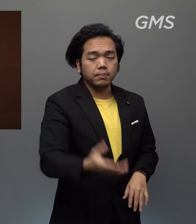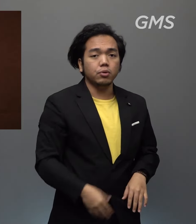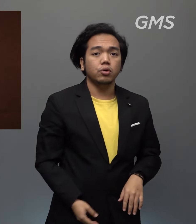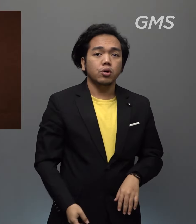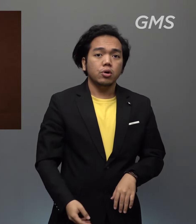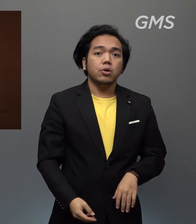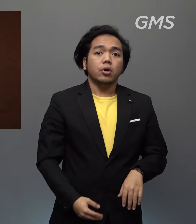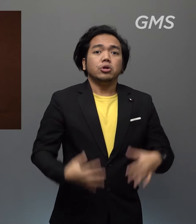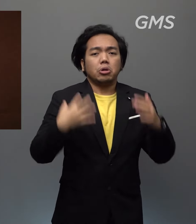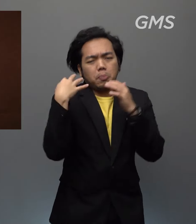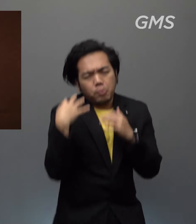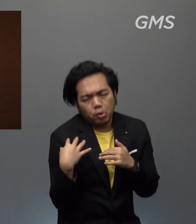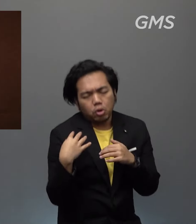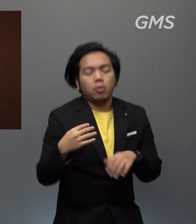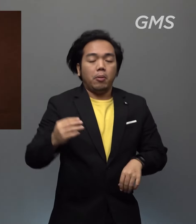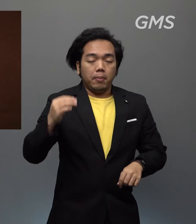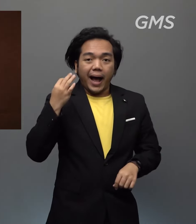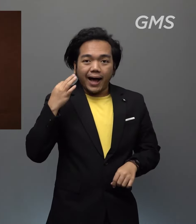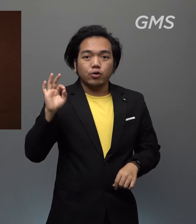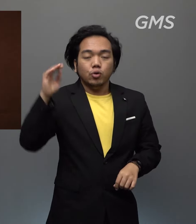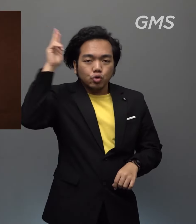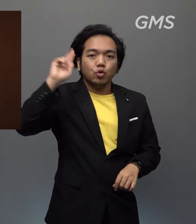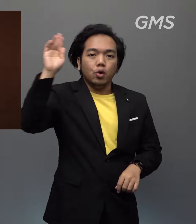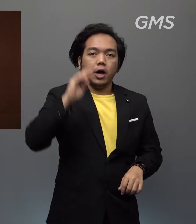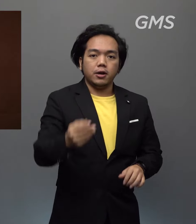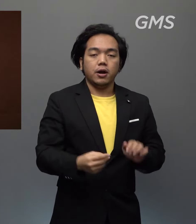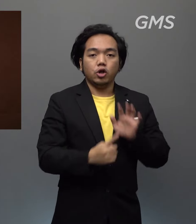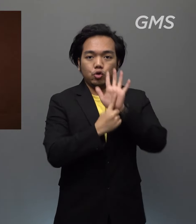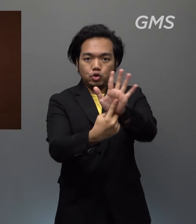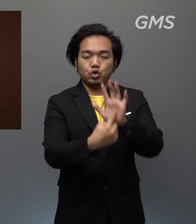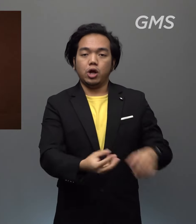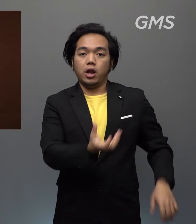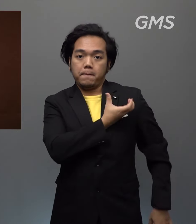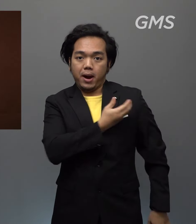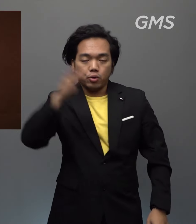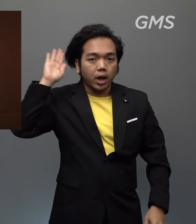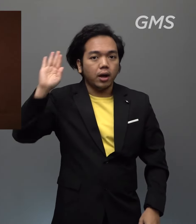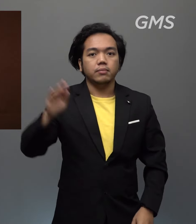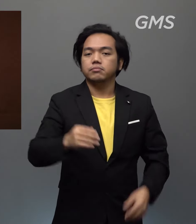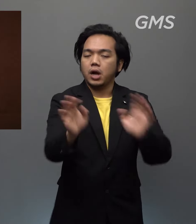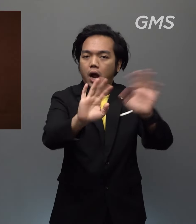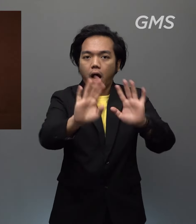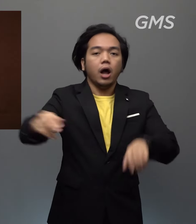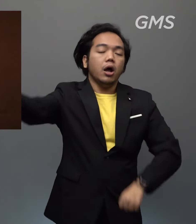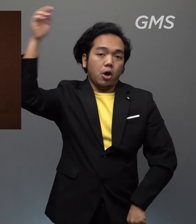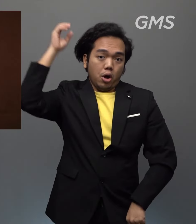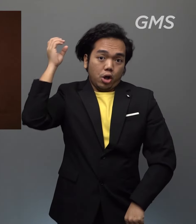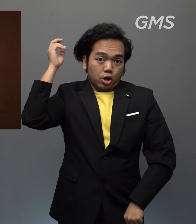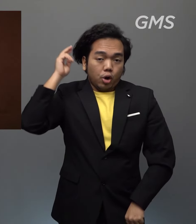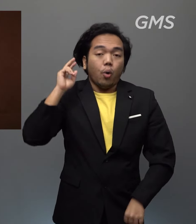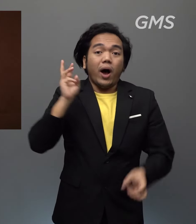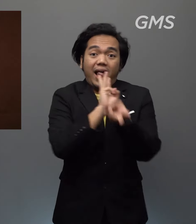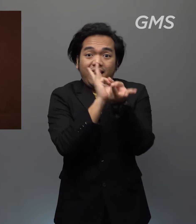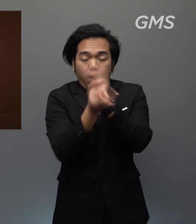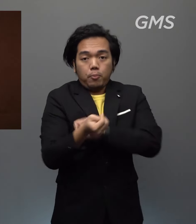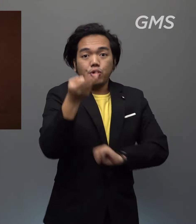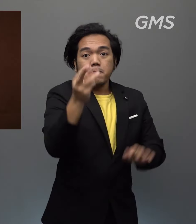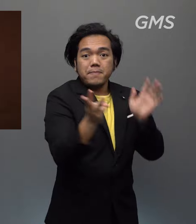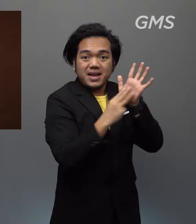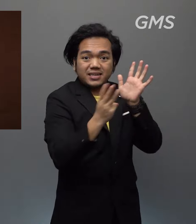sekalipun ada dalam kondisi tekanan atau terpuruk, Tuhan tetap bisa menyatakan kehendaknya,